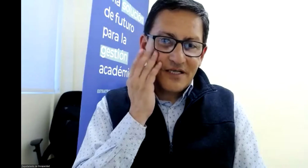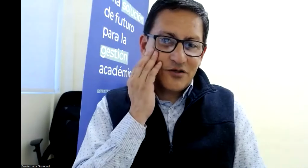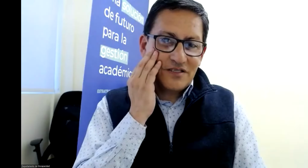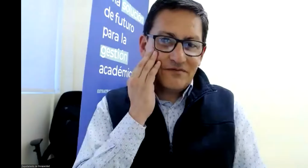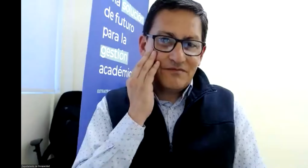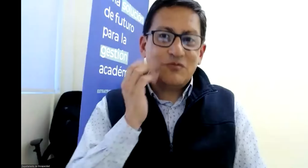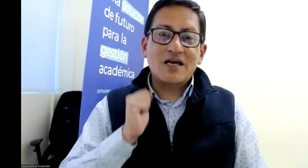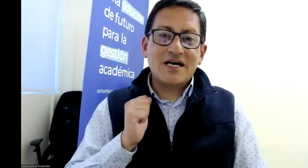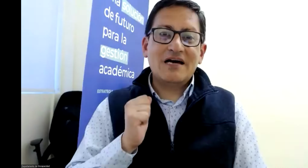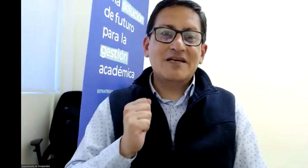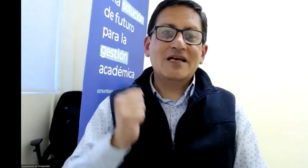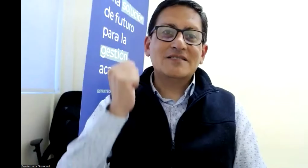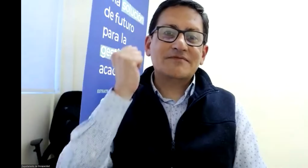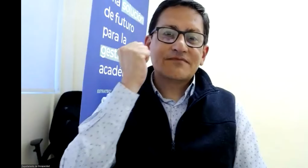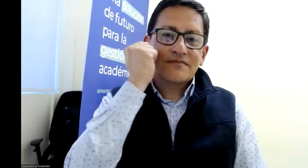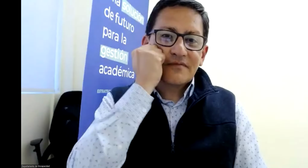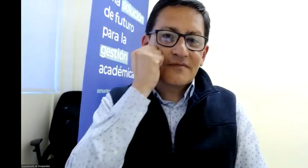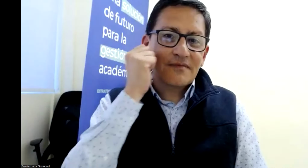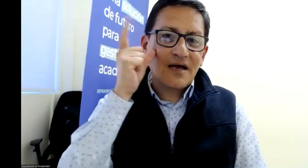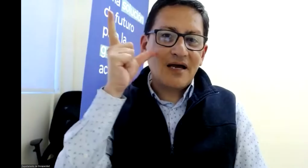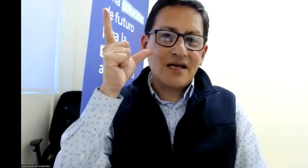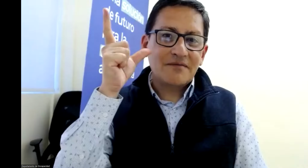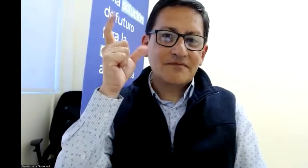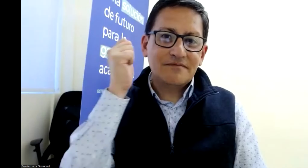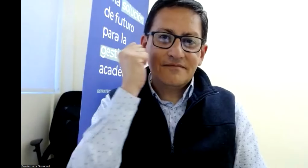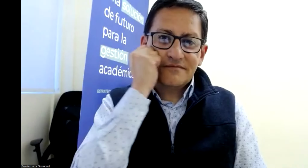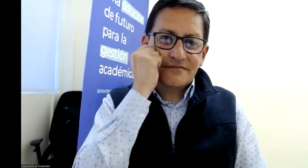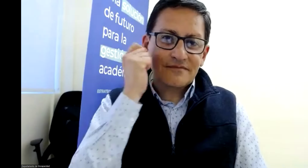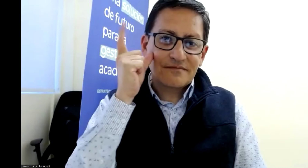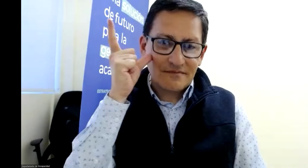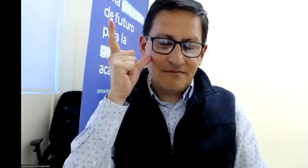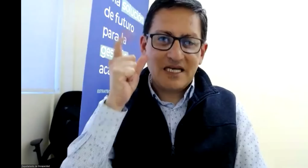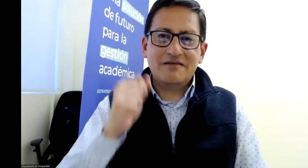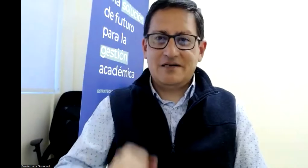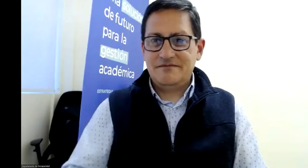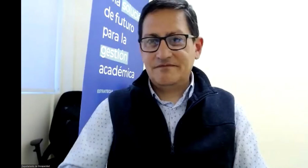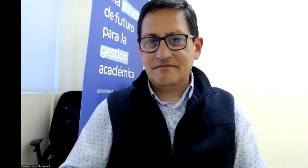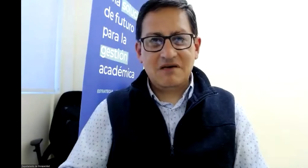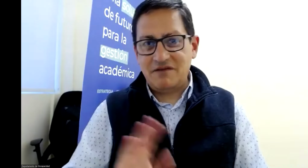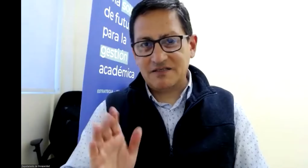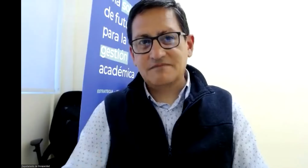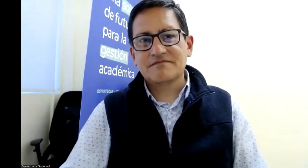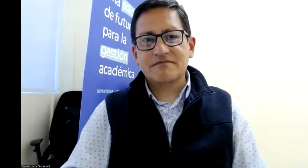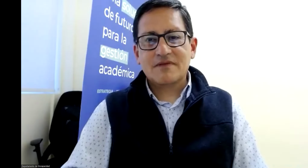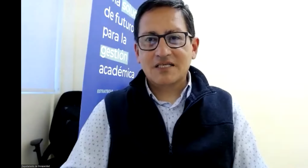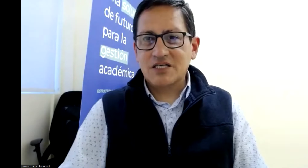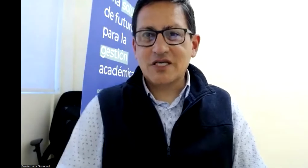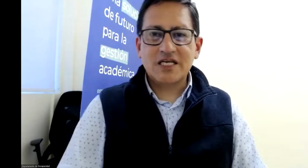Entonces vamos a dejar Abril así. A, L. para Abril. Más fácil. Así no queda